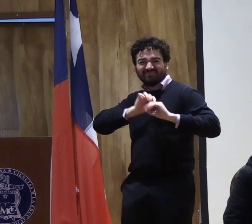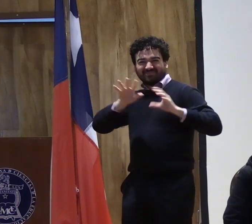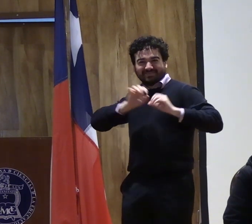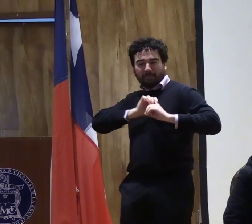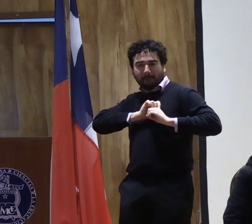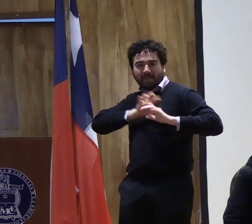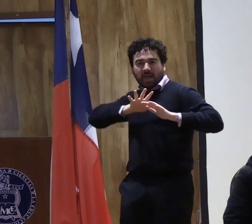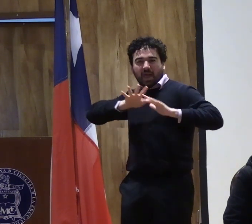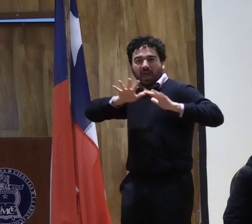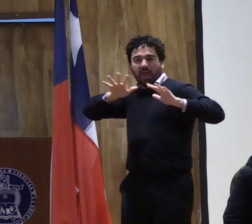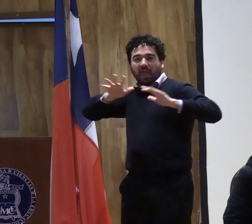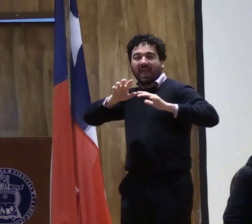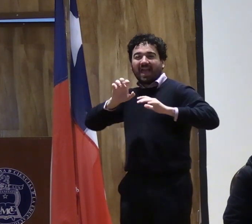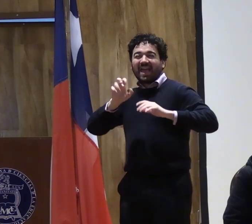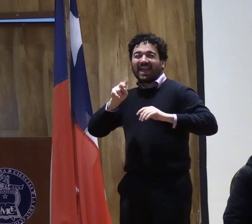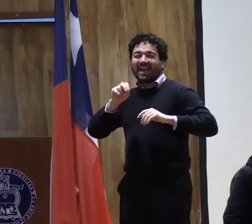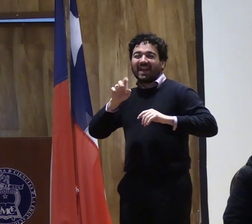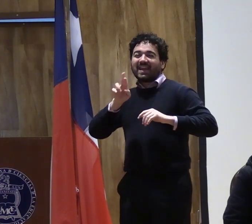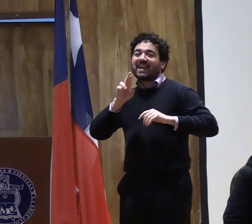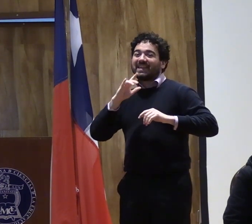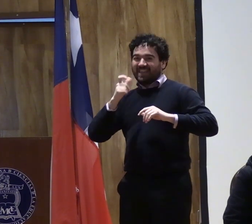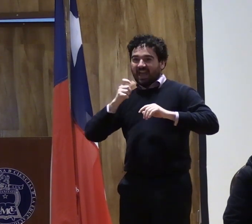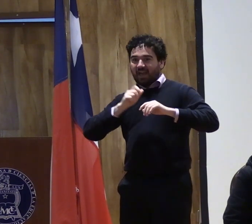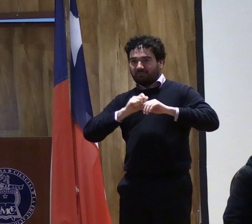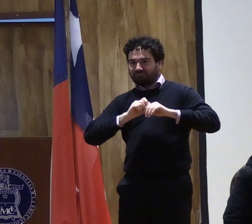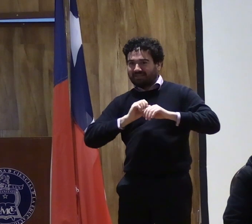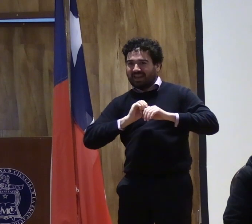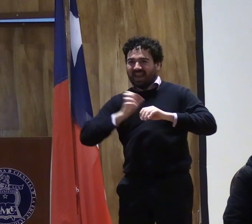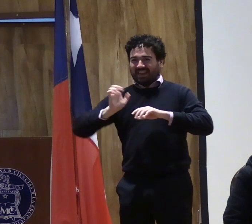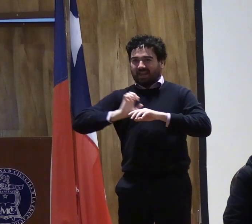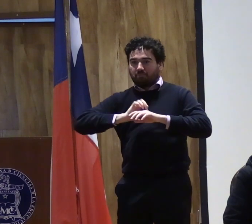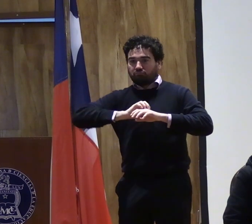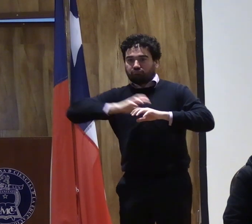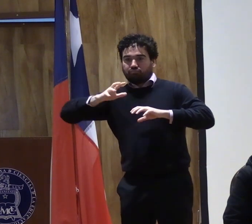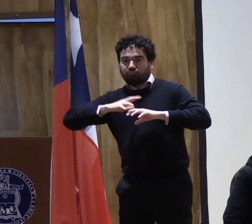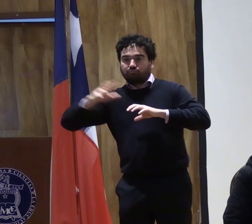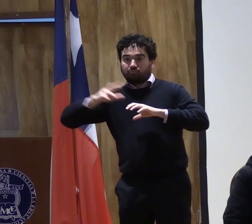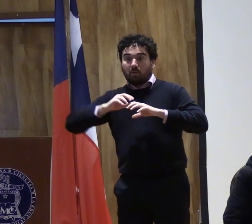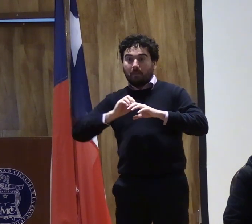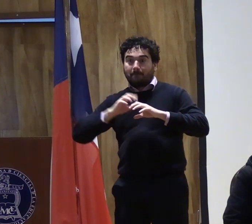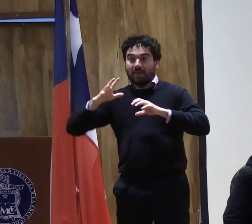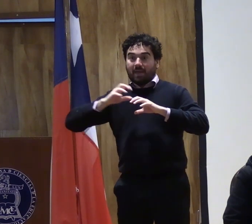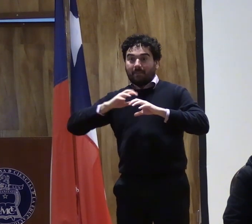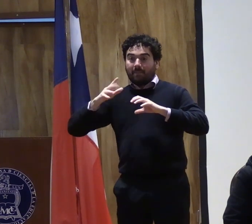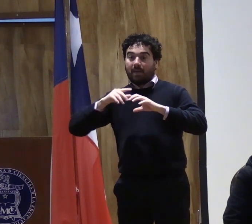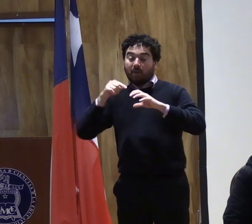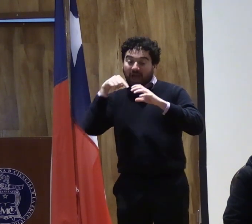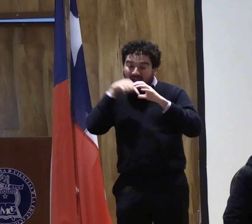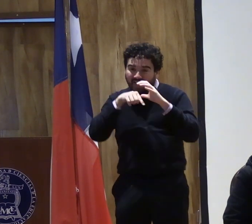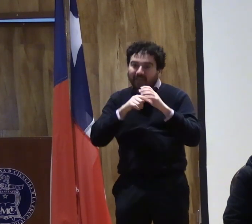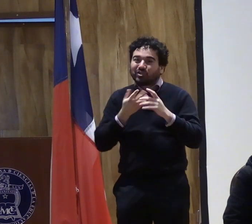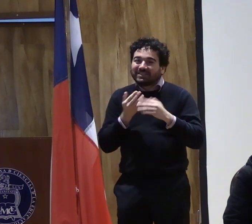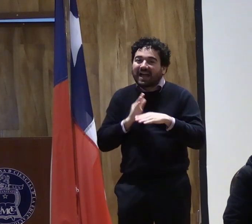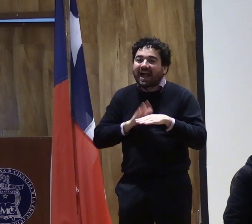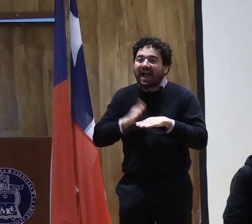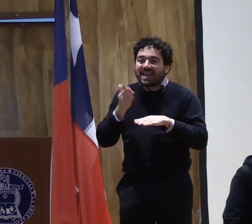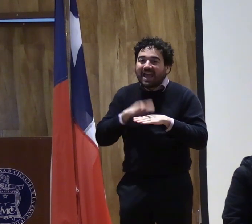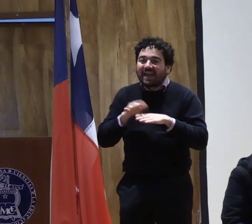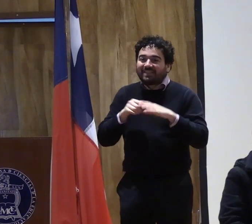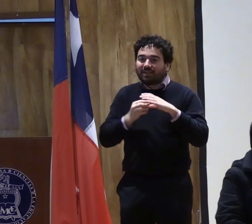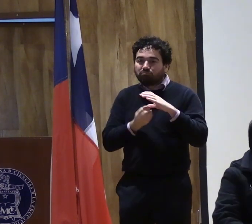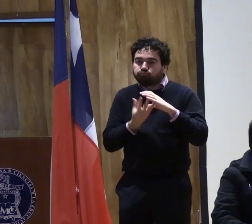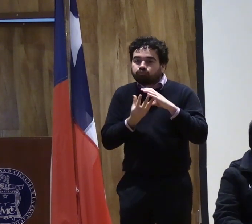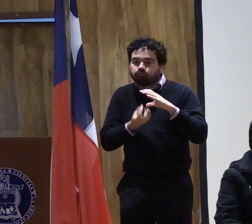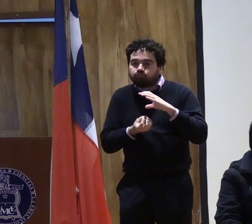enfriando a menos que en el interior tenga una fuente de energía que la mantenga caliente. Bueno,